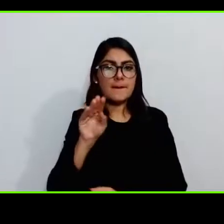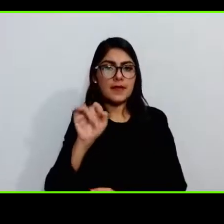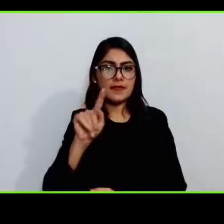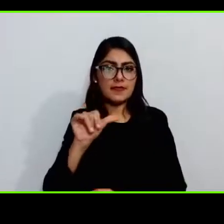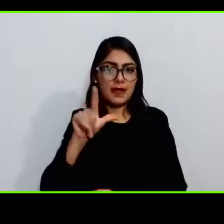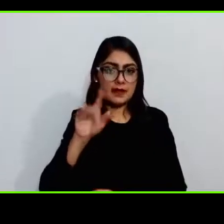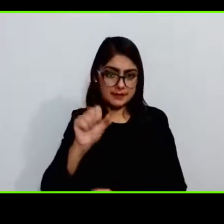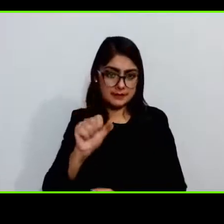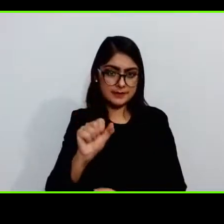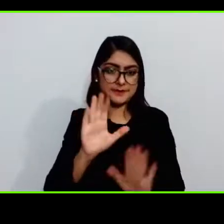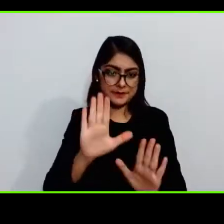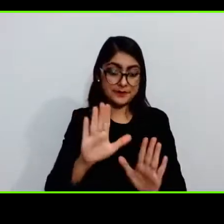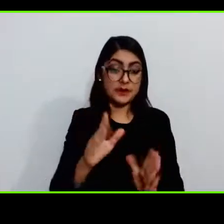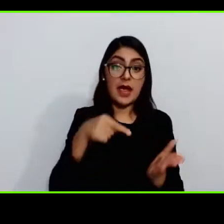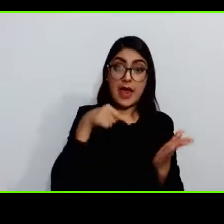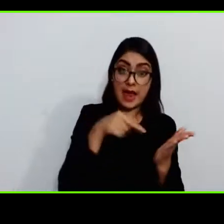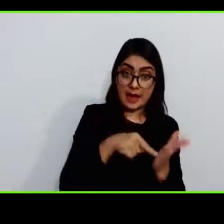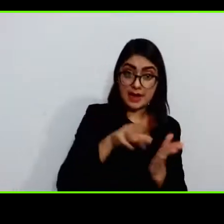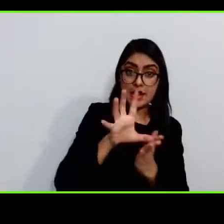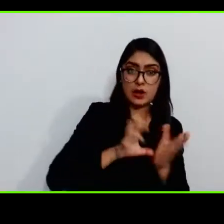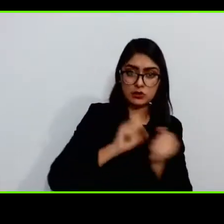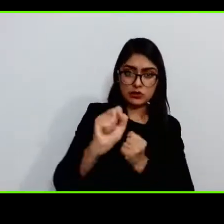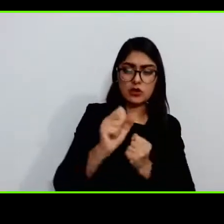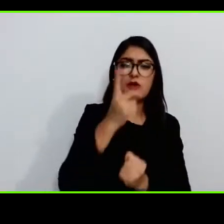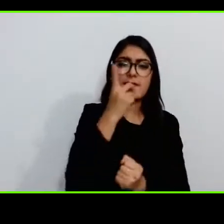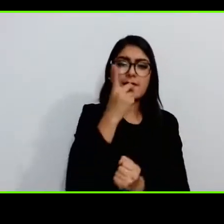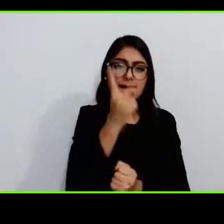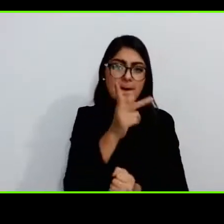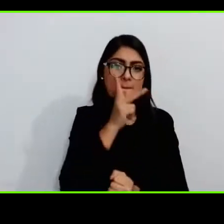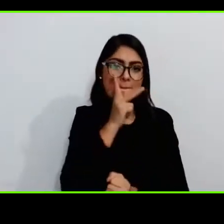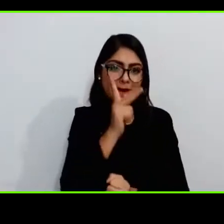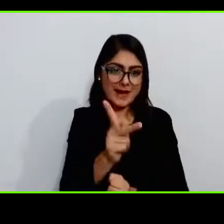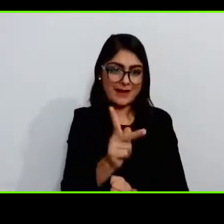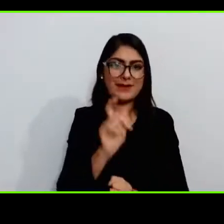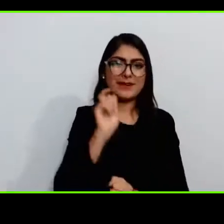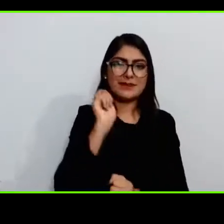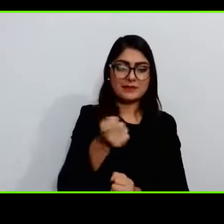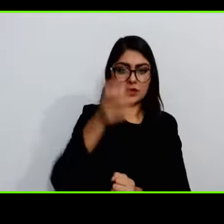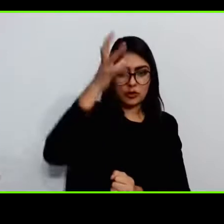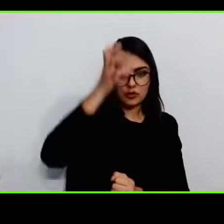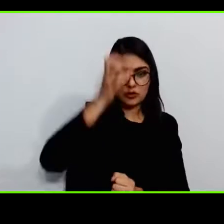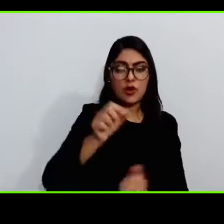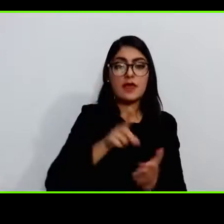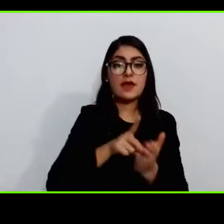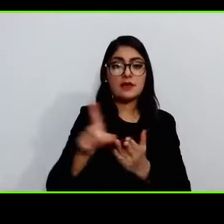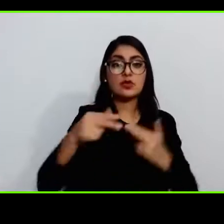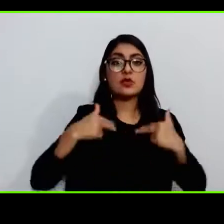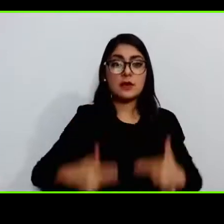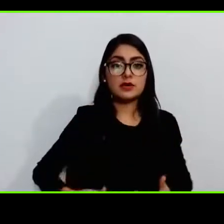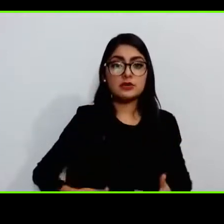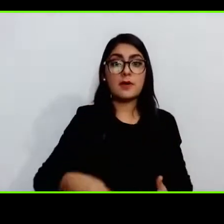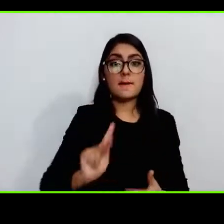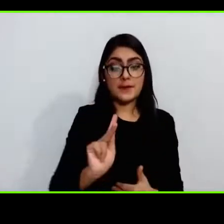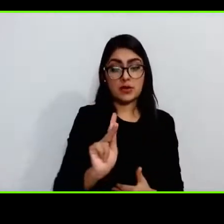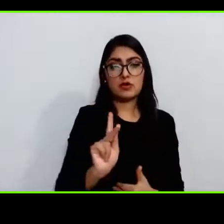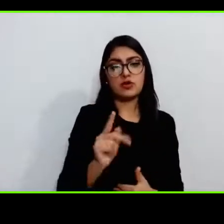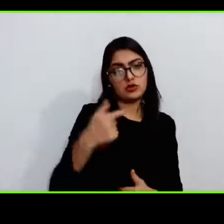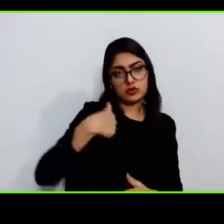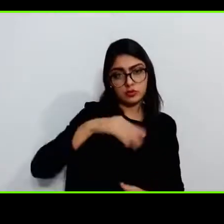humanos, pero que teóricamente podría ser, para algunos, distinguible y debería de usarse el término derechos